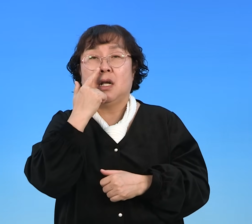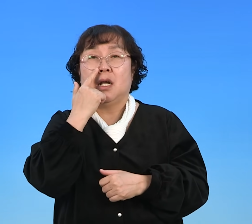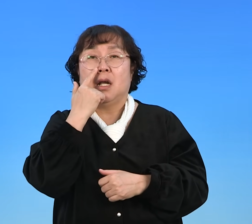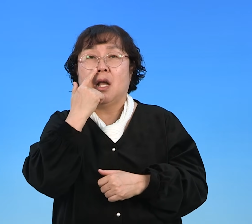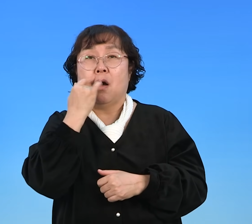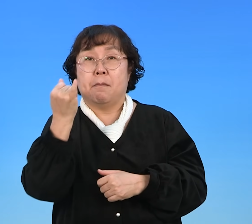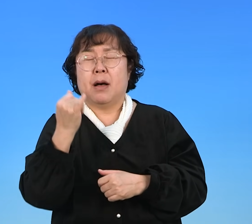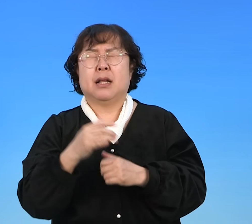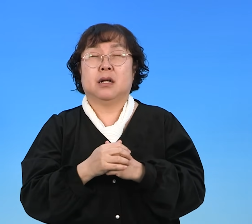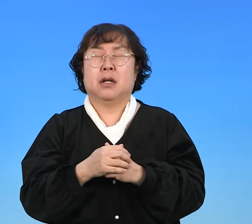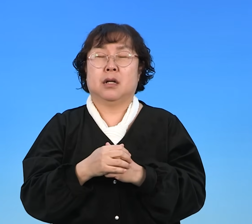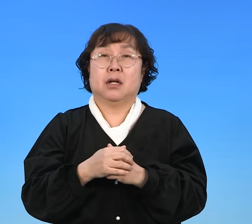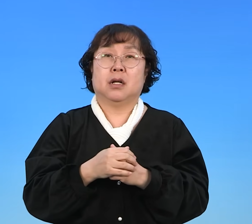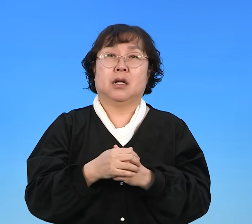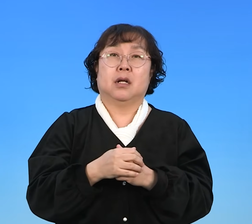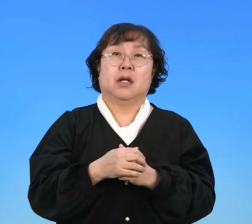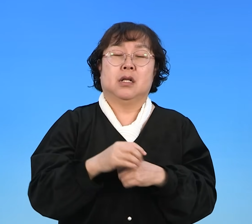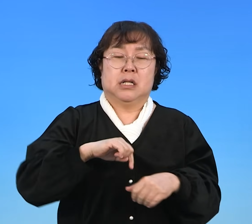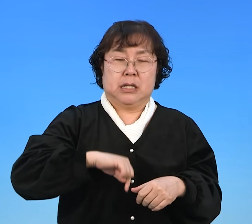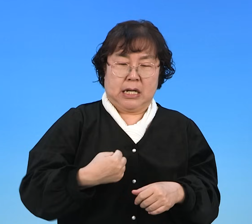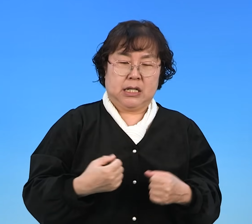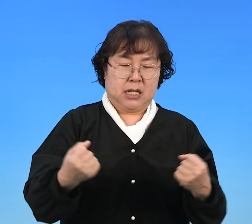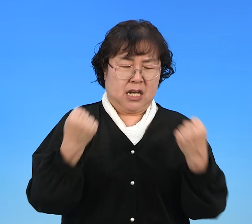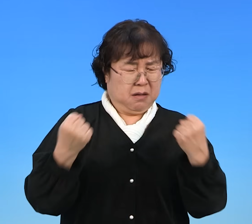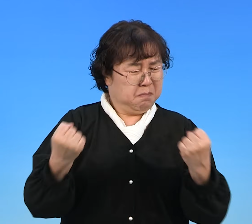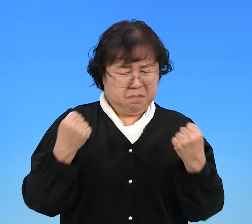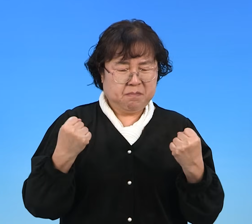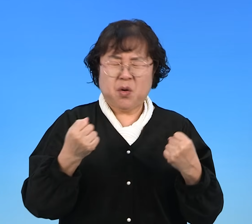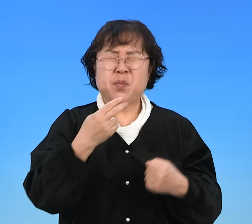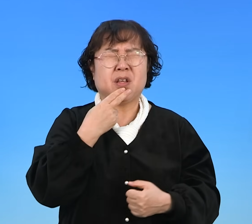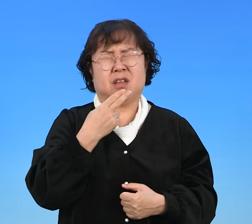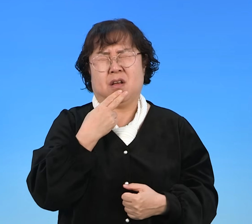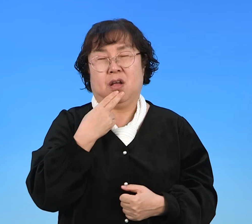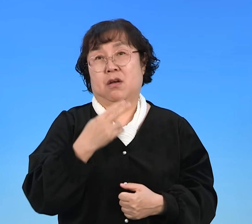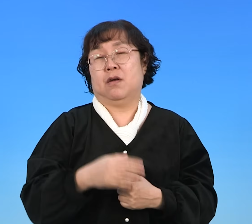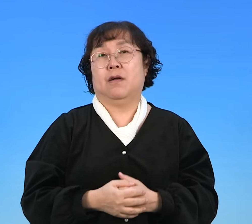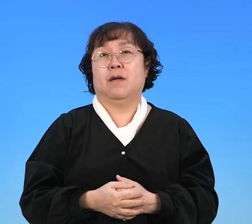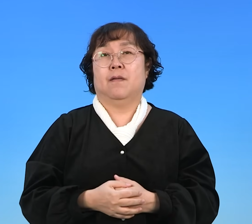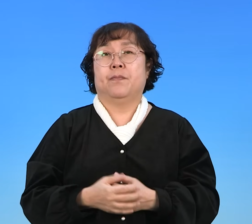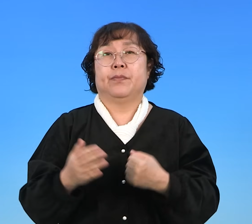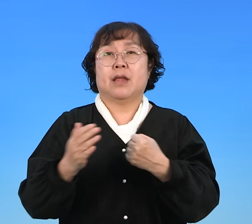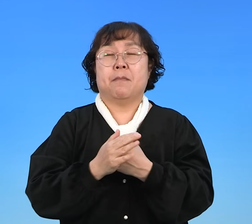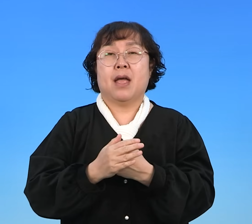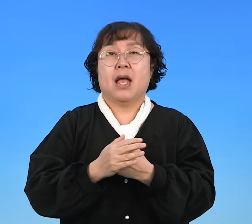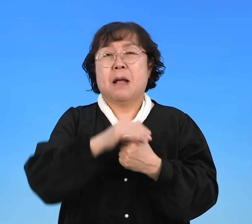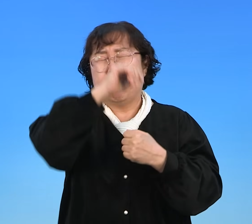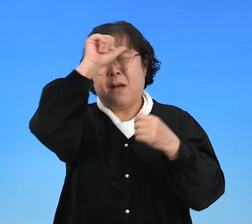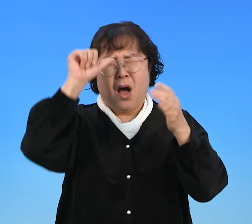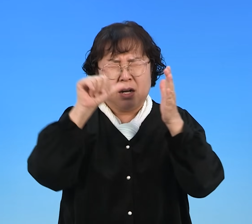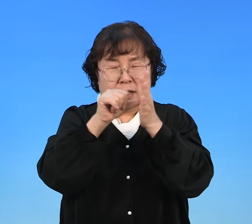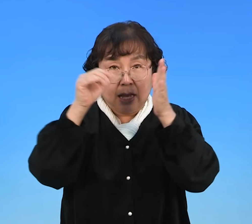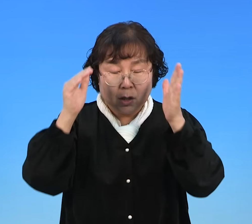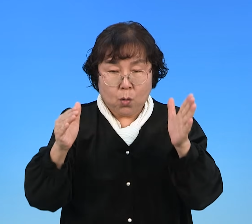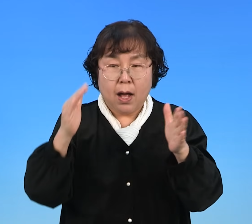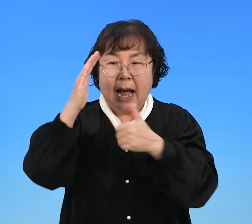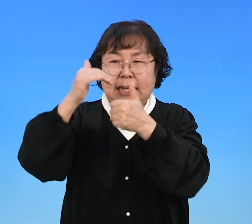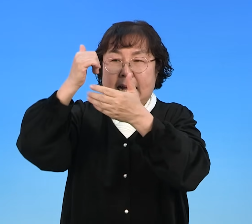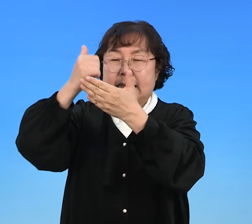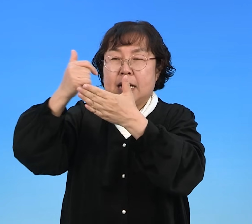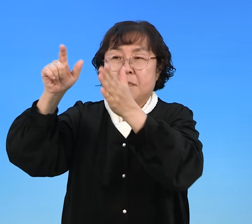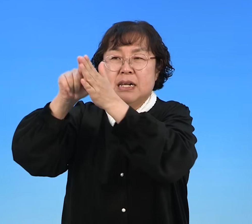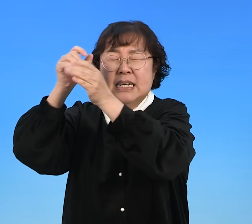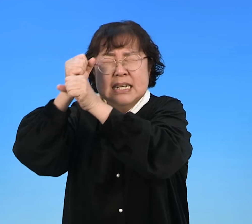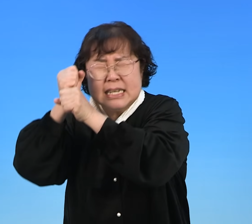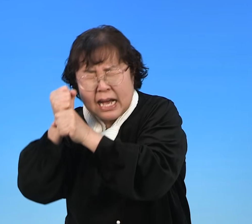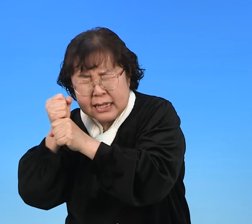센 분이 아니에요. 사람의 다리가 억센 분이 아니에요. 그래서 이제 평생이 하나님 의지하는